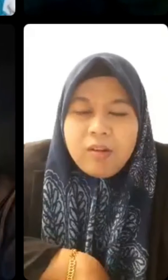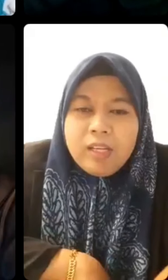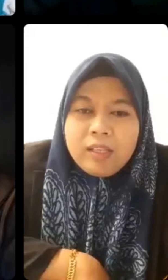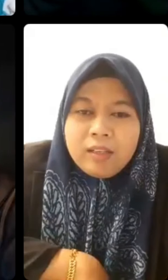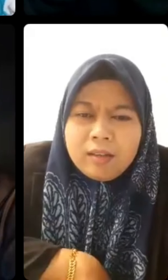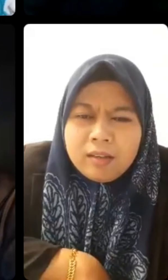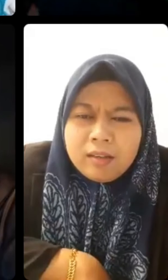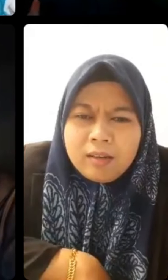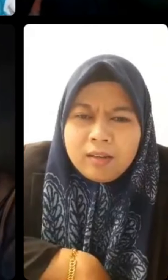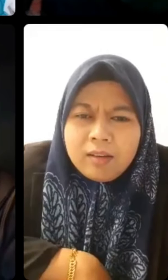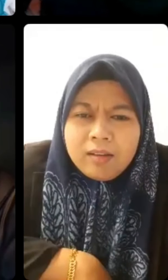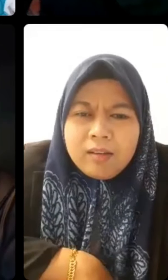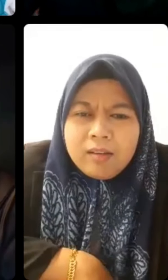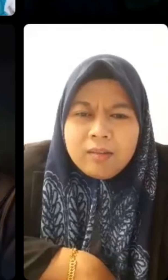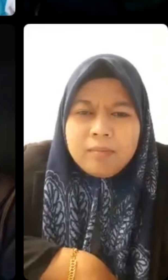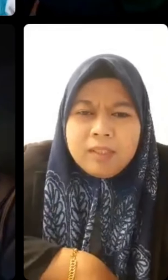Okey.